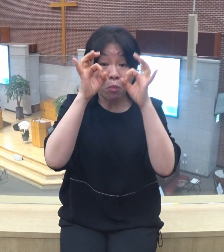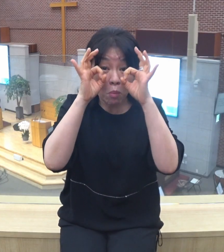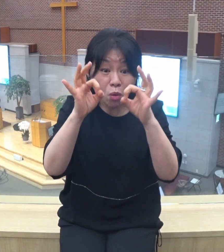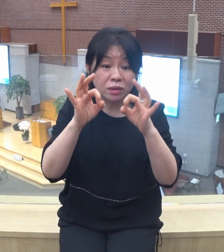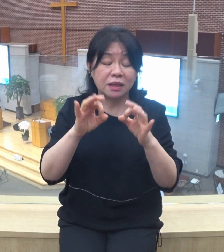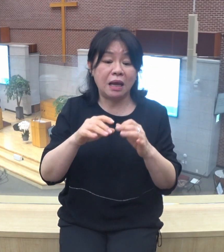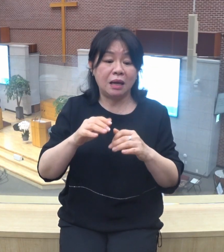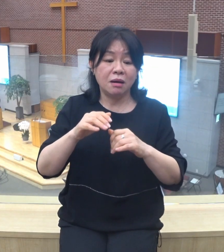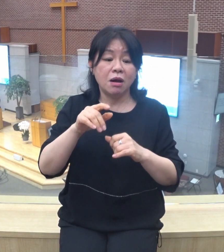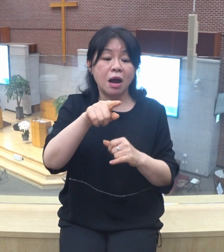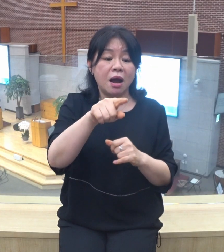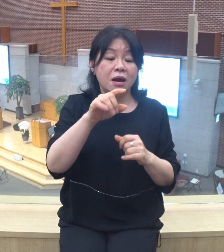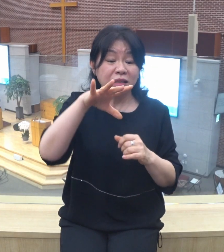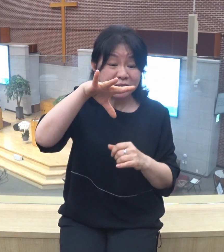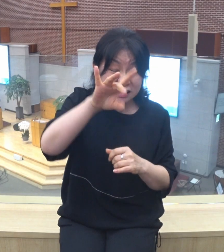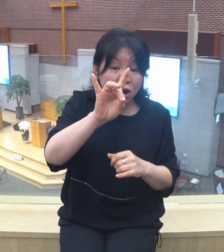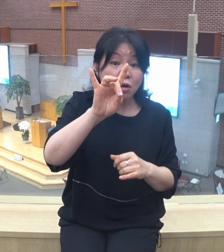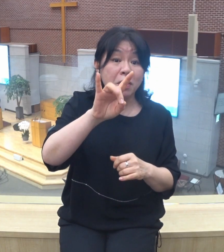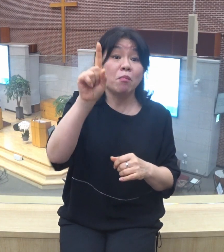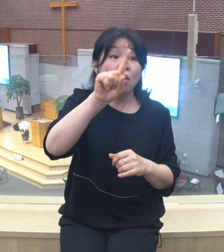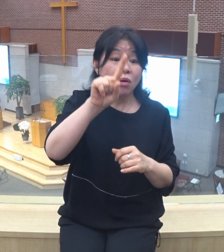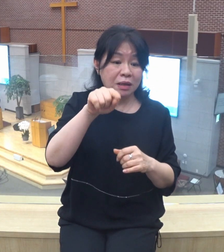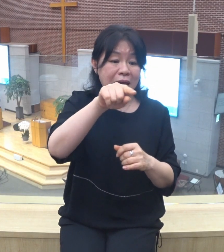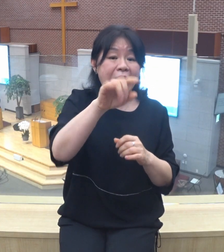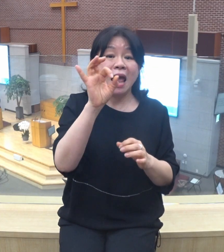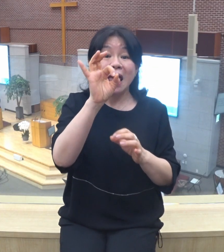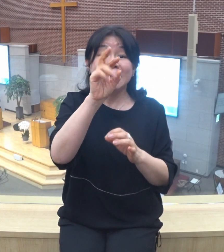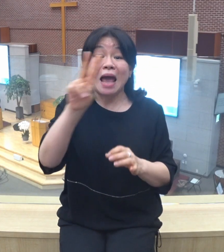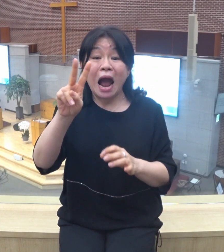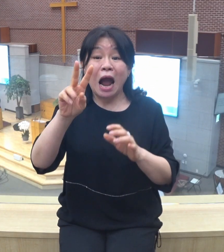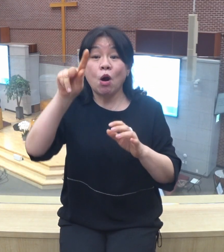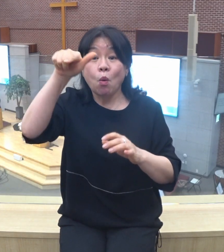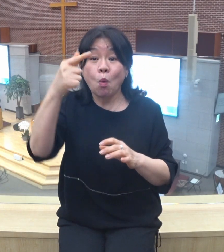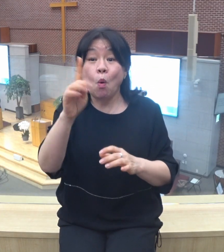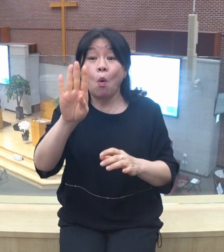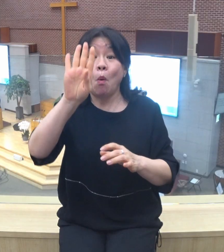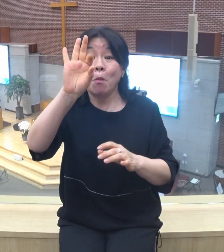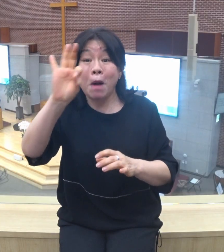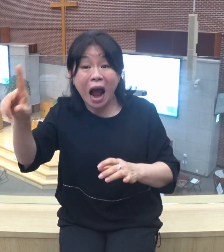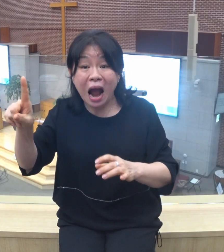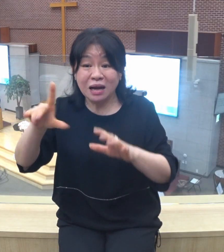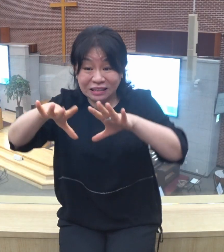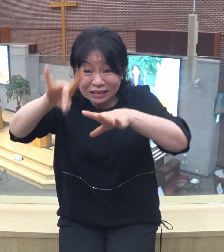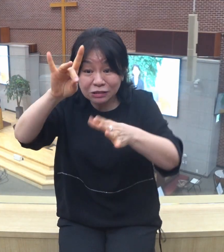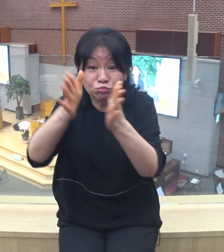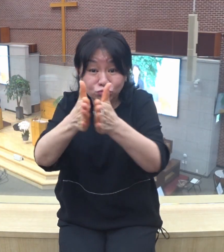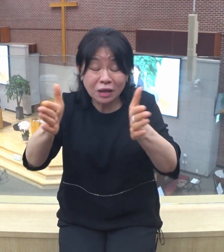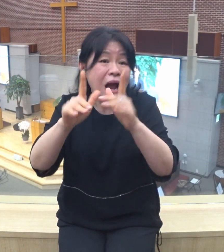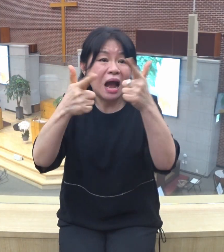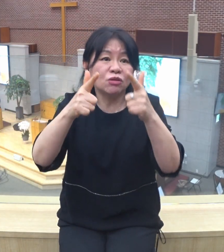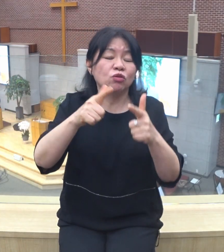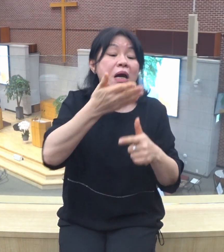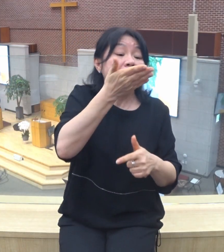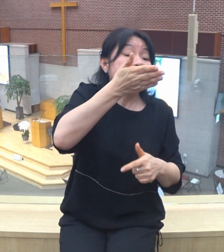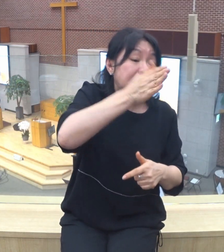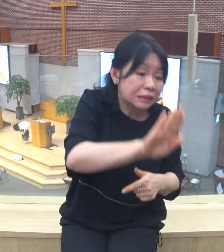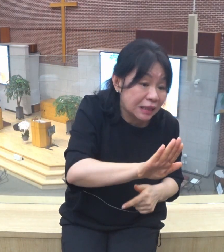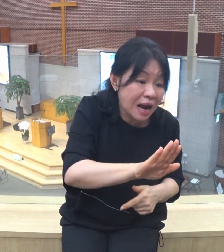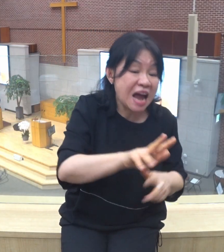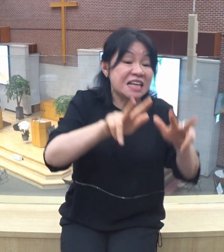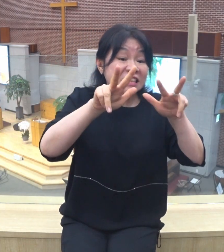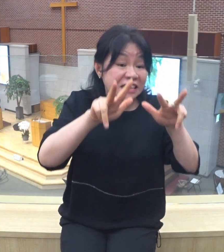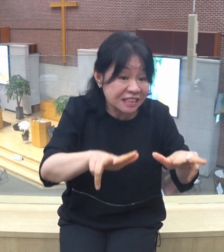본문에서는 외아타, 그러나 지금은 이라고 시작합니다. 자, 그러나 지금은 어떤 때